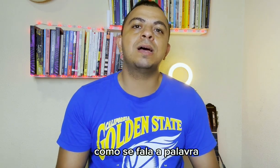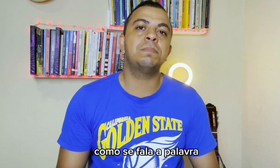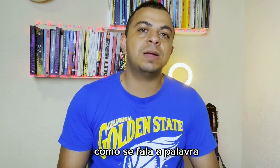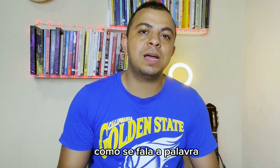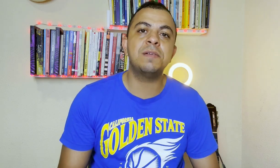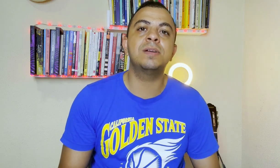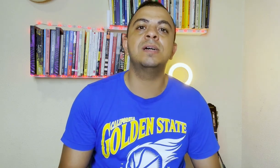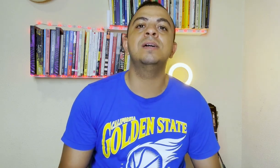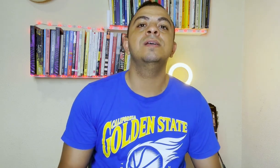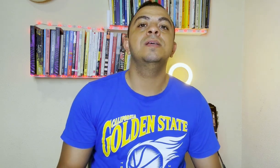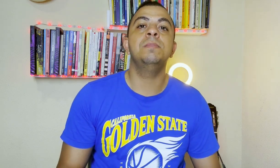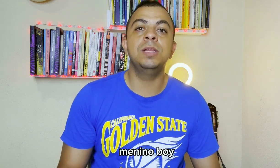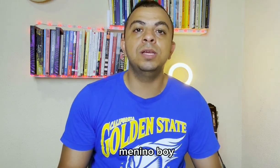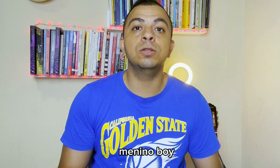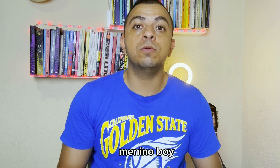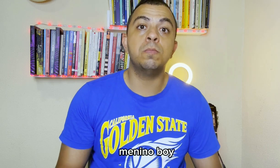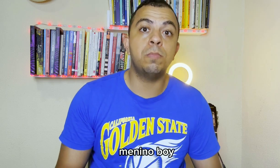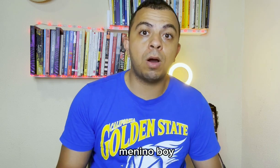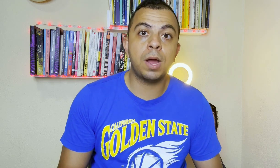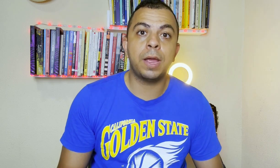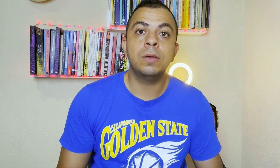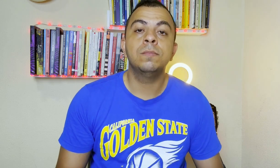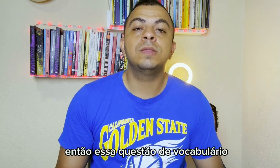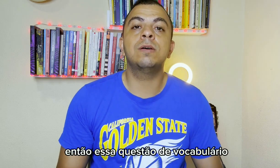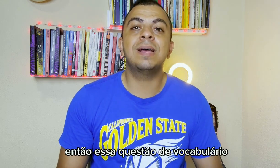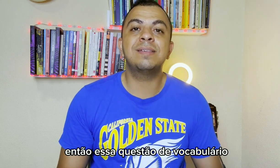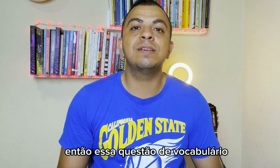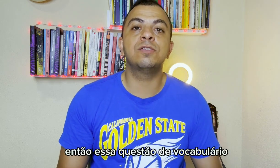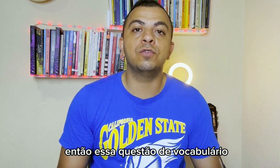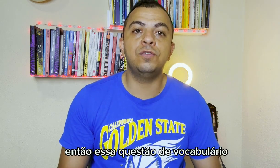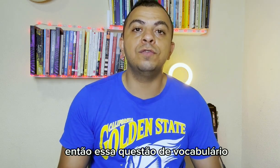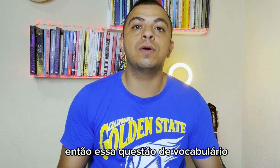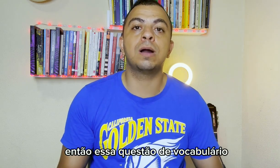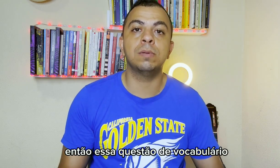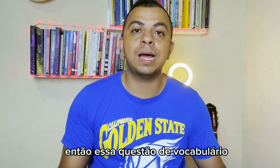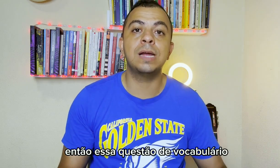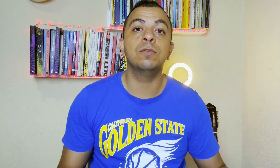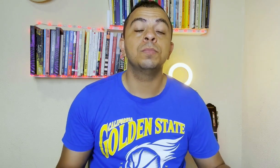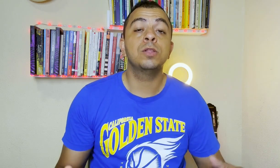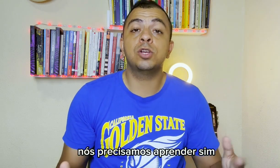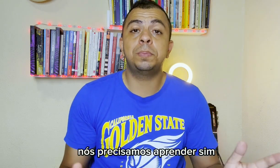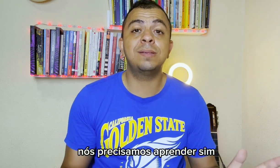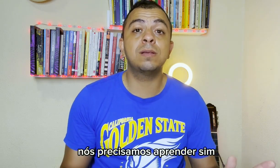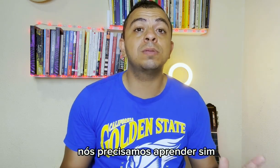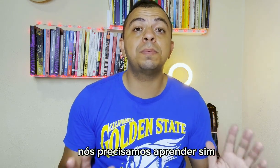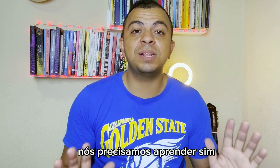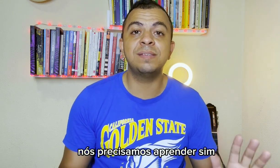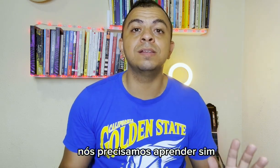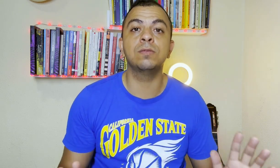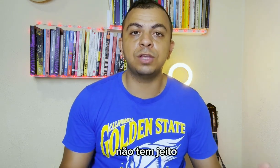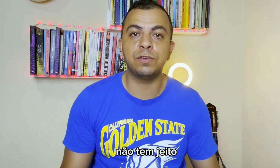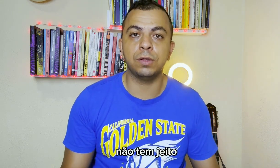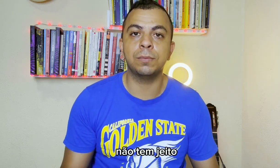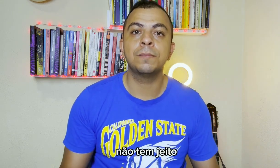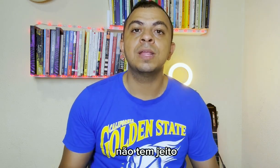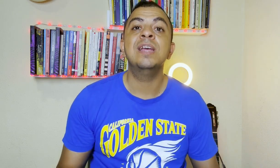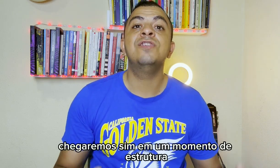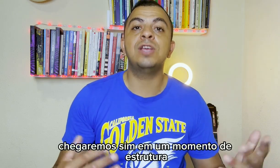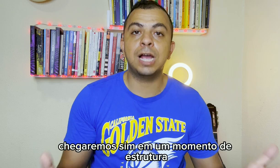a palavra menino, boy. Então, essa questão de vocabulário, nós precisamos aprender sim, não tem jeito.